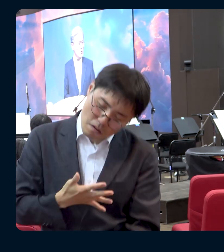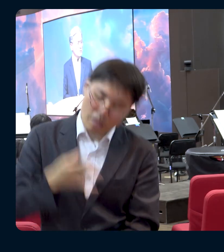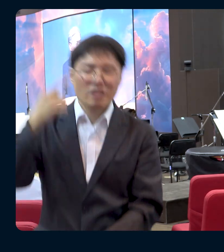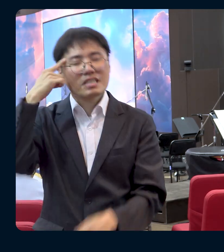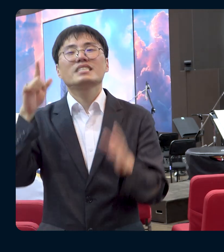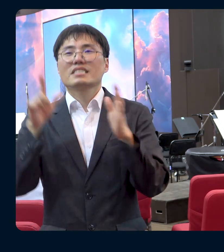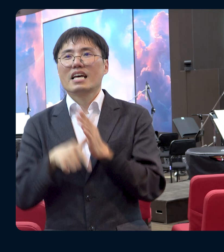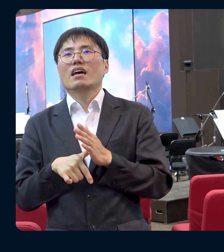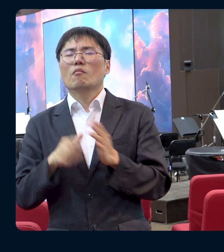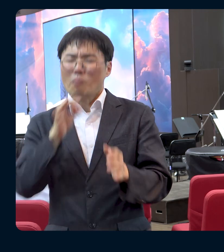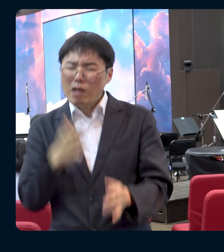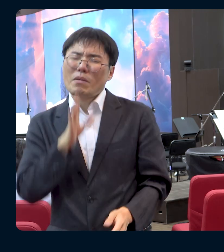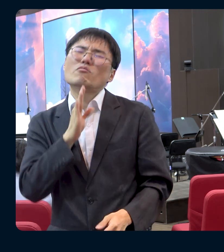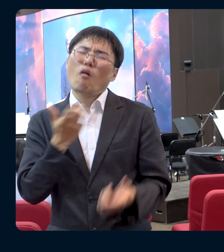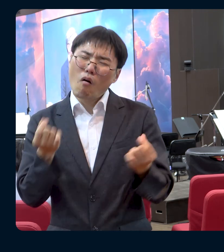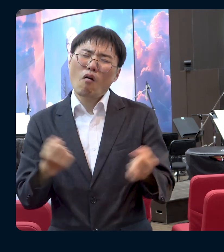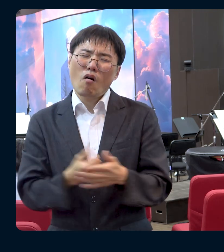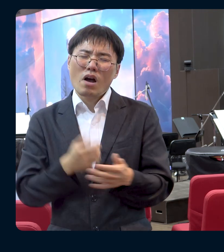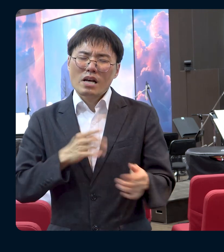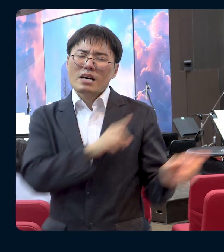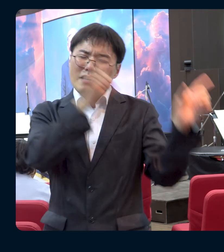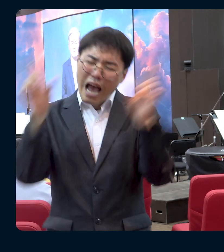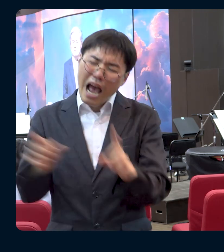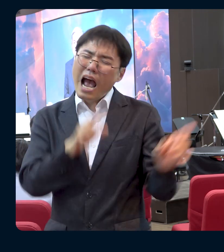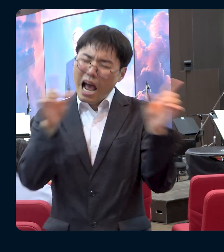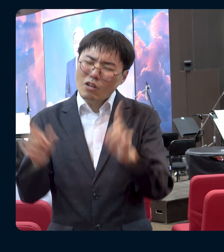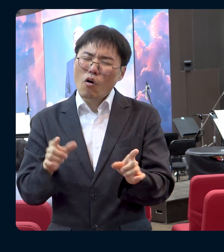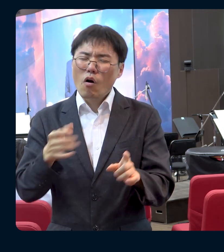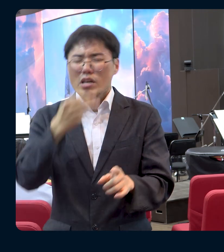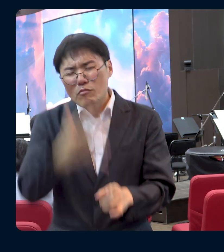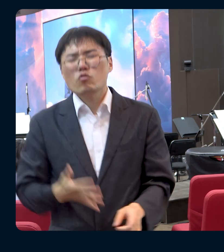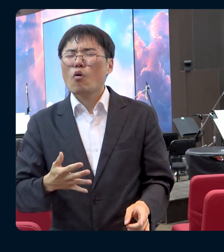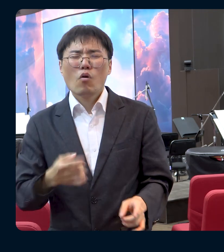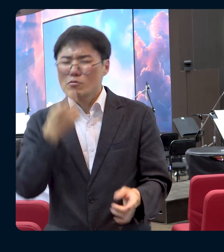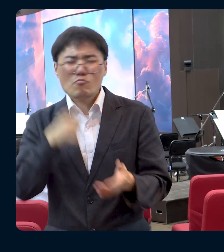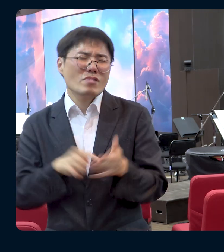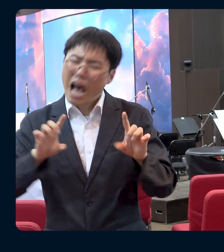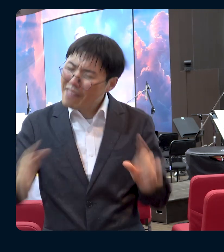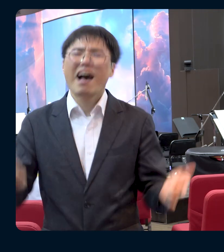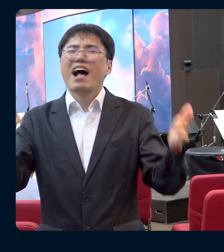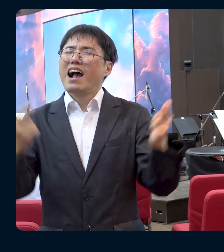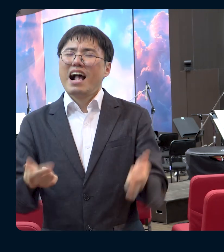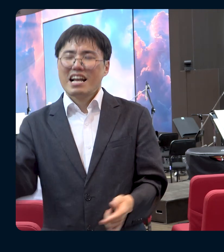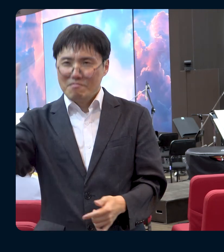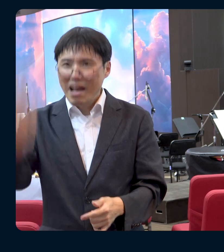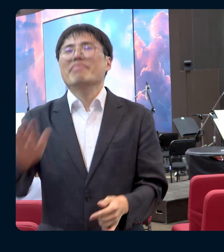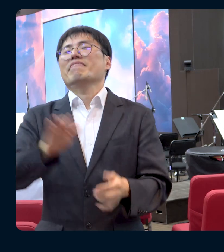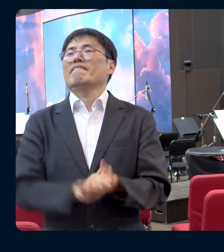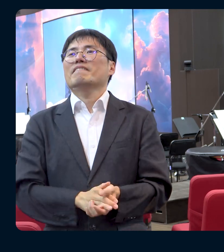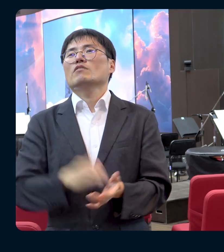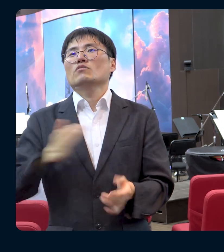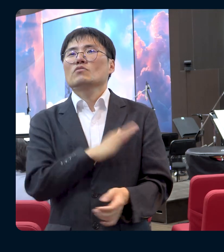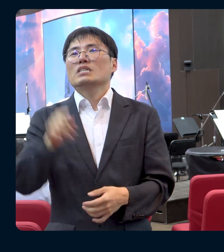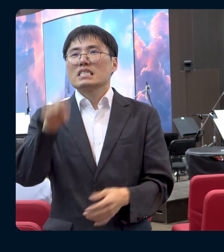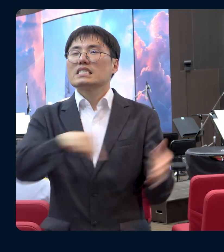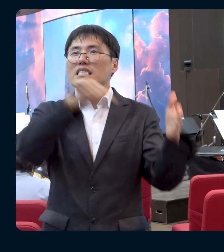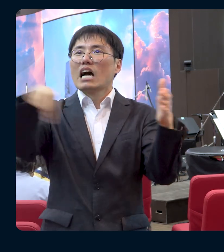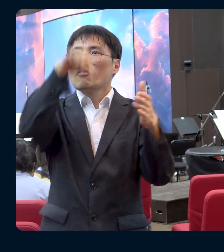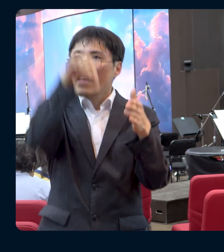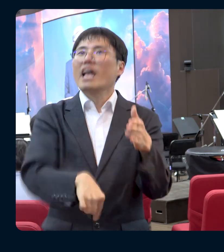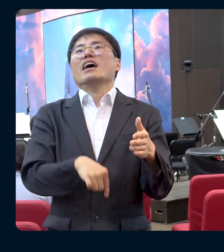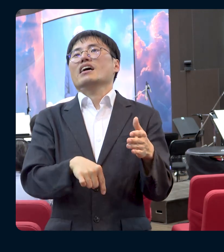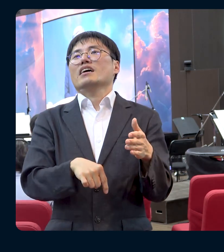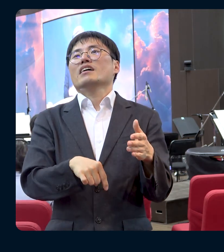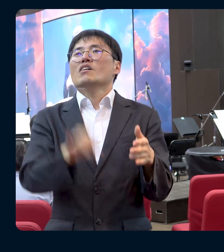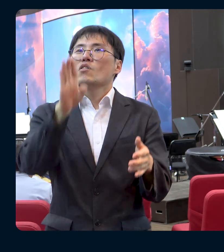버겁더라도. 버겁죠. 신앙으로 살아가는 게 힘들죠. 만만치 않습니다. 하지만